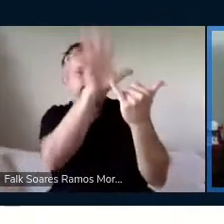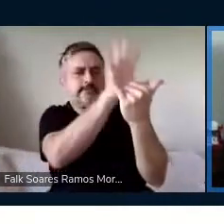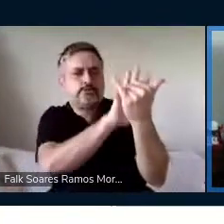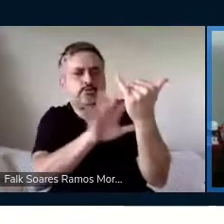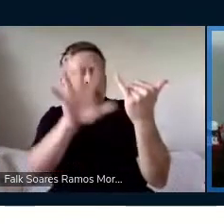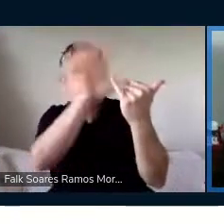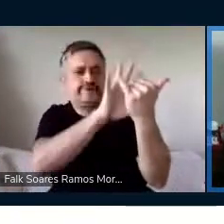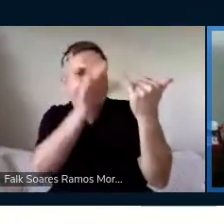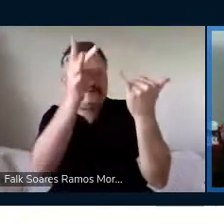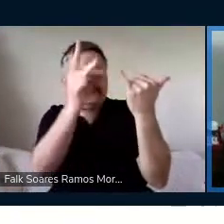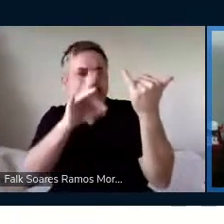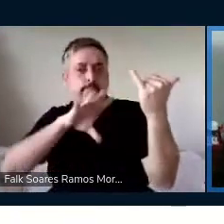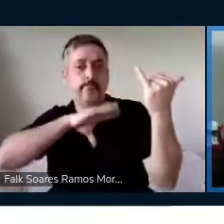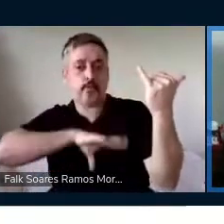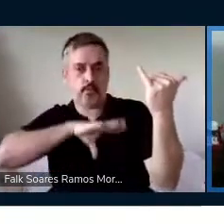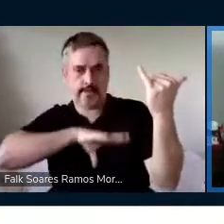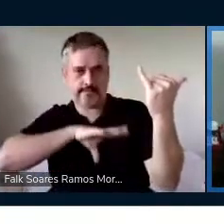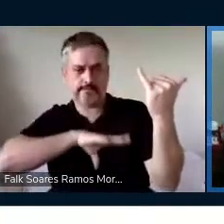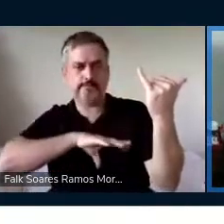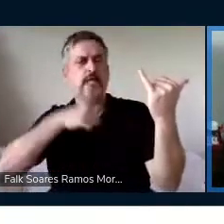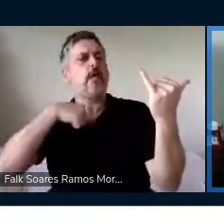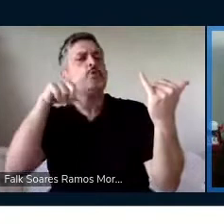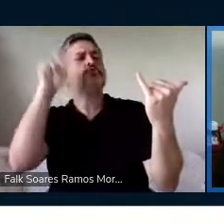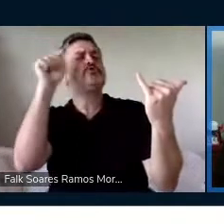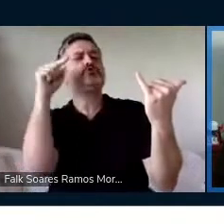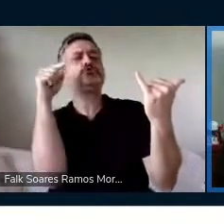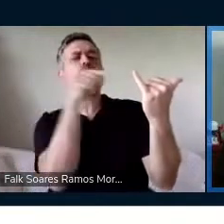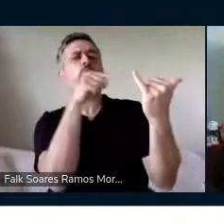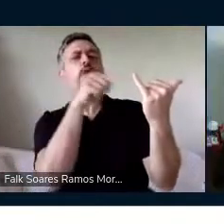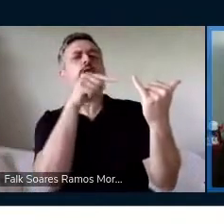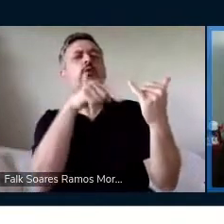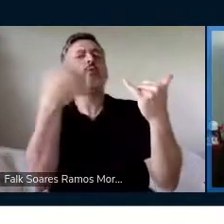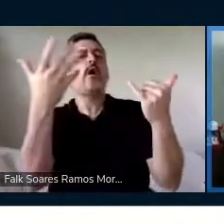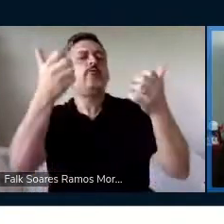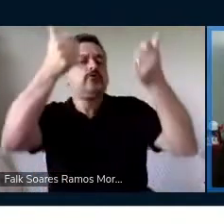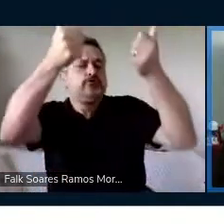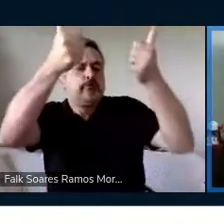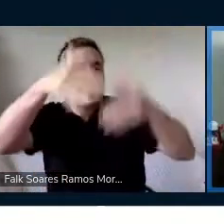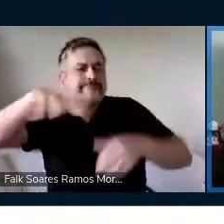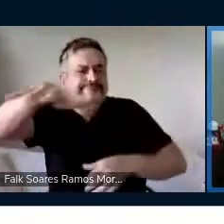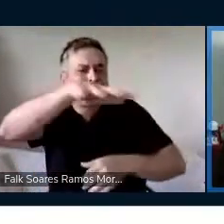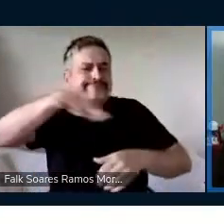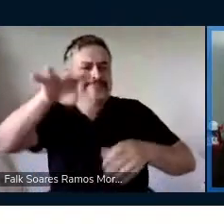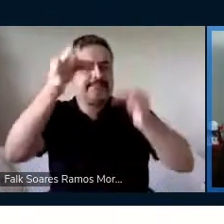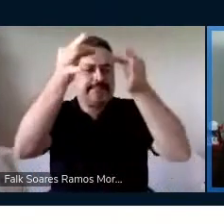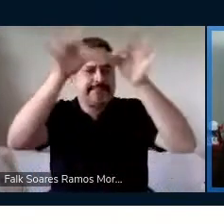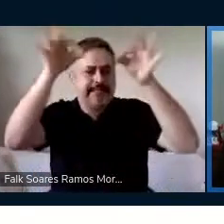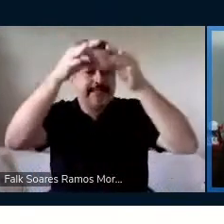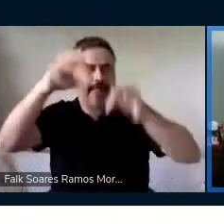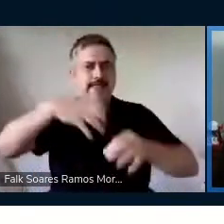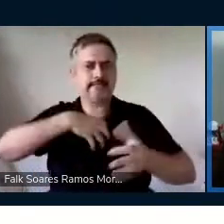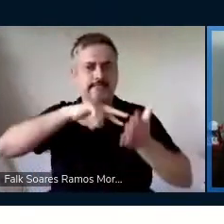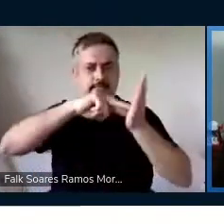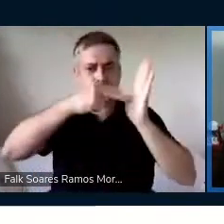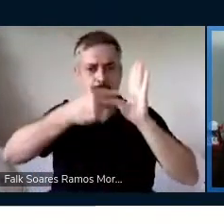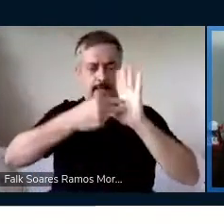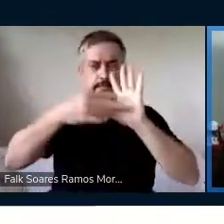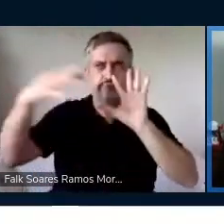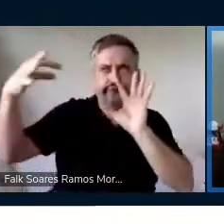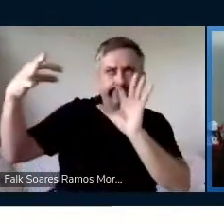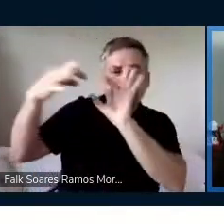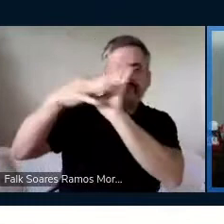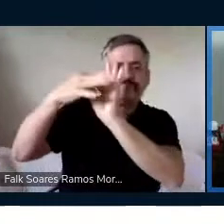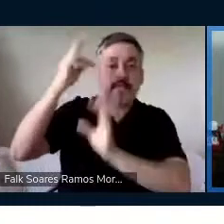LSB da estrutura sintática da língua portuguesa. Escolhemos o campo